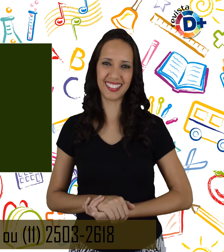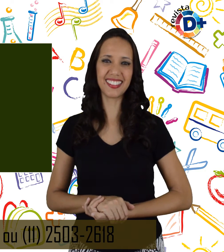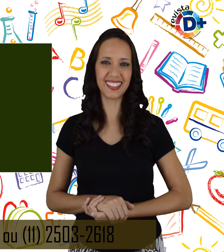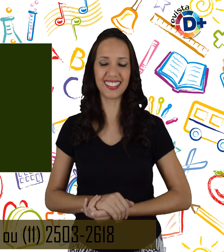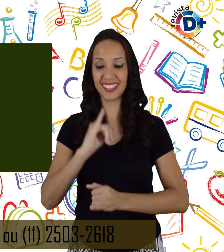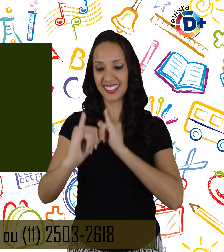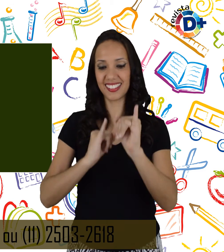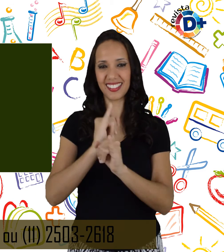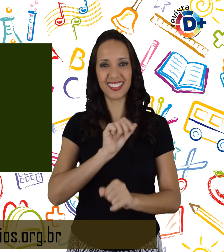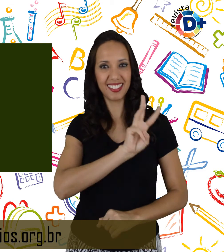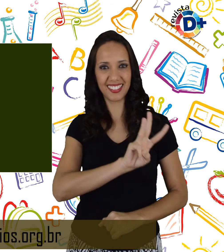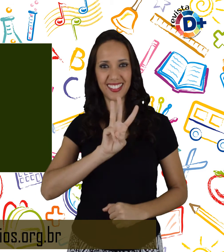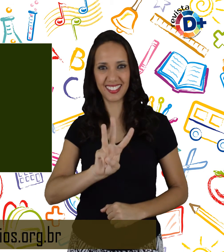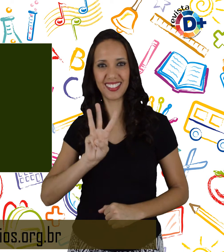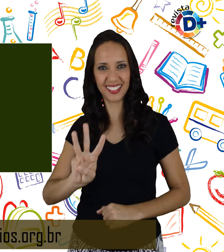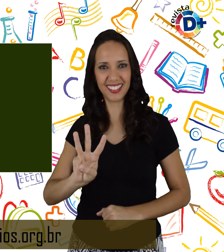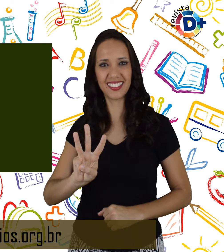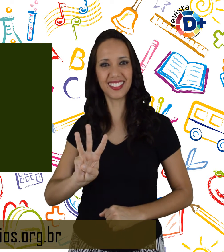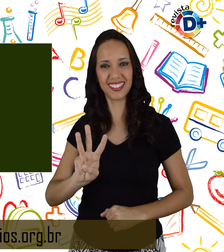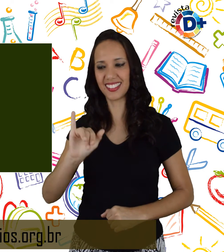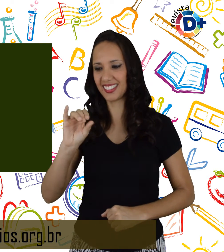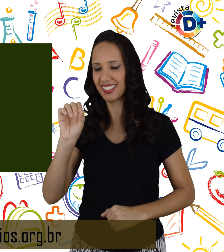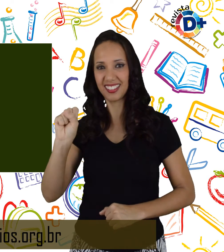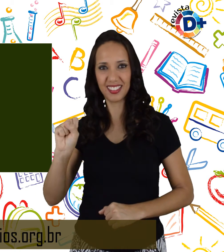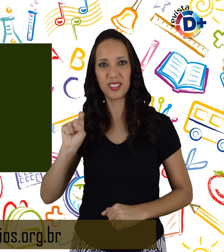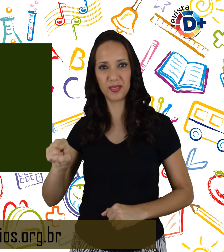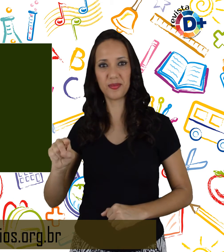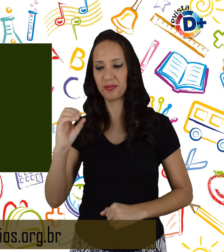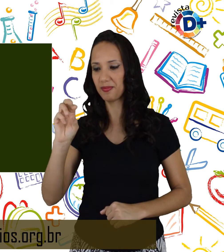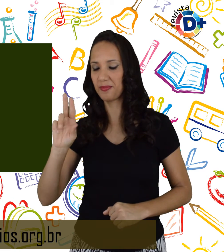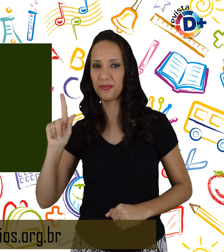site www yo sp.org.br